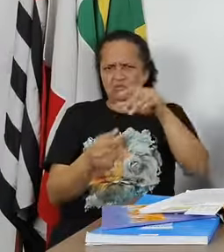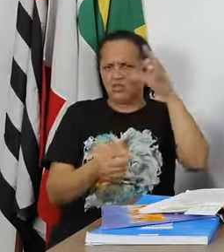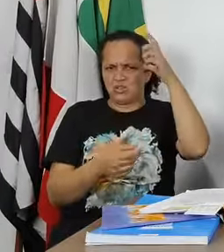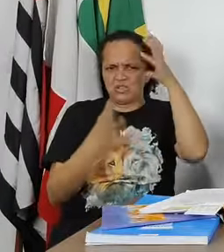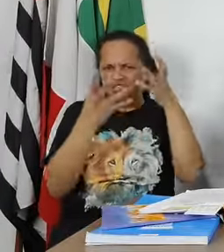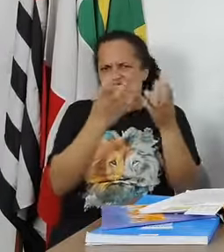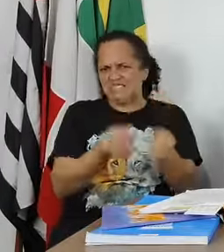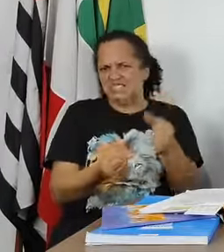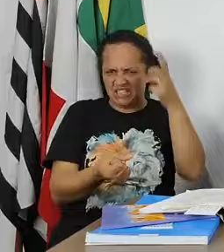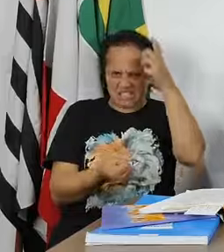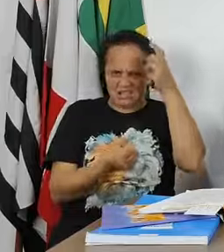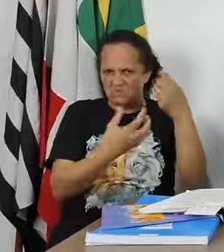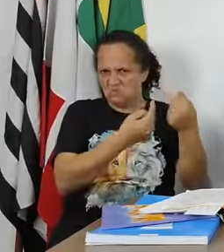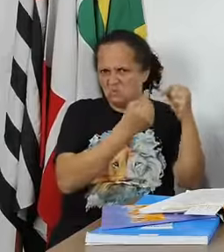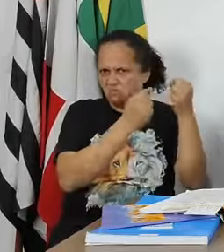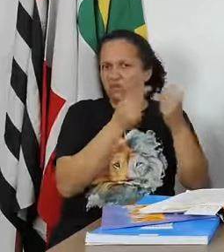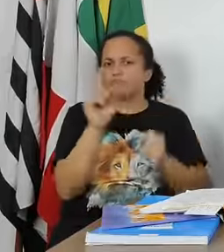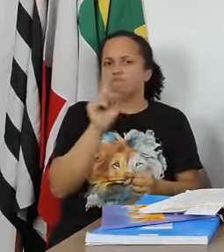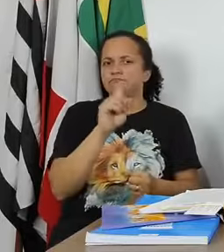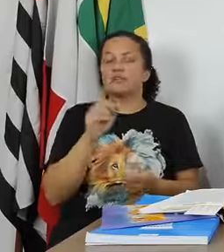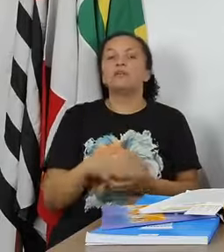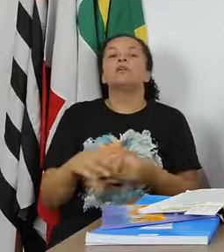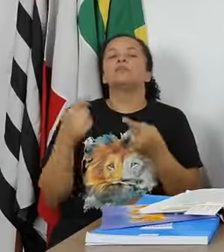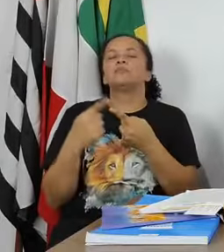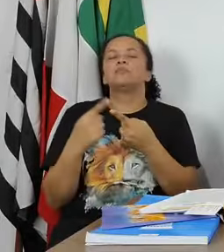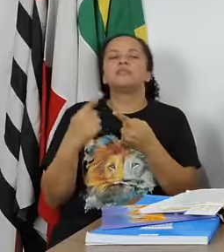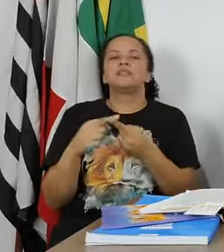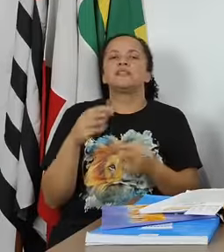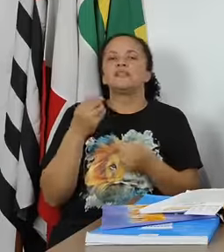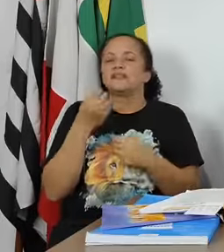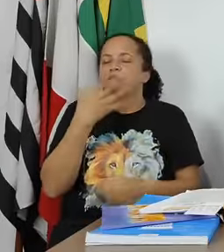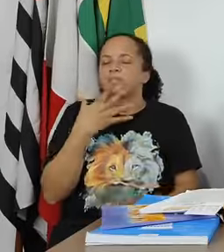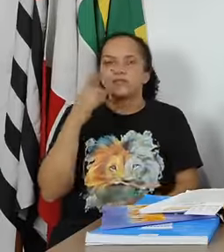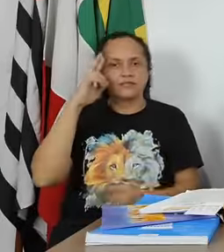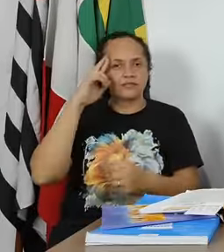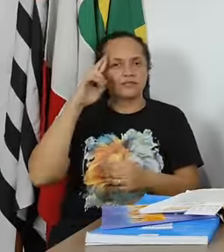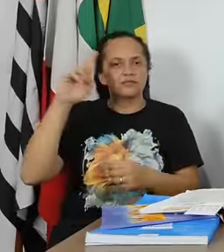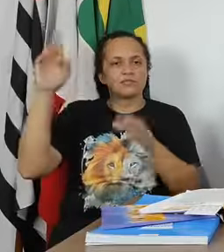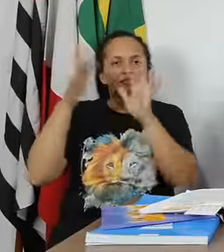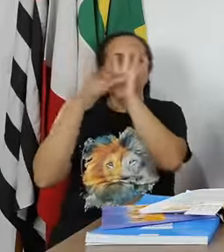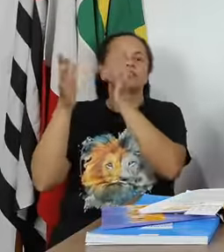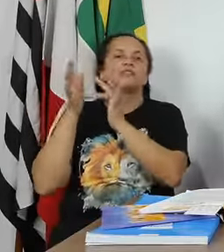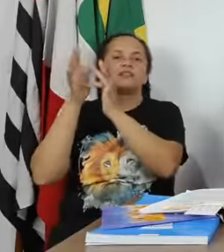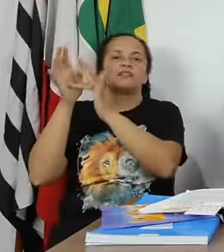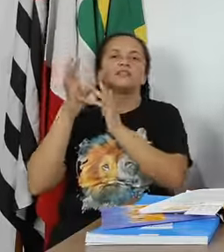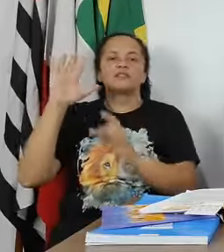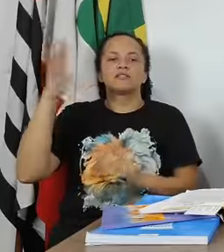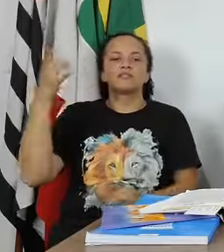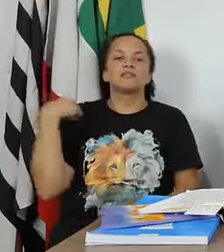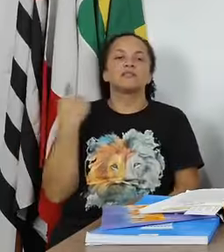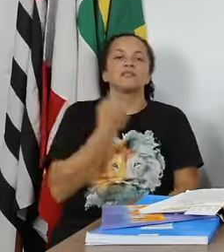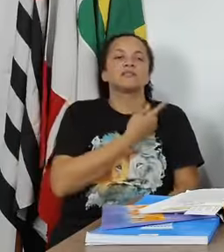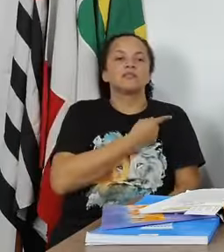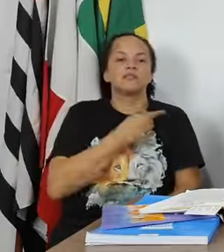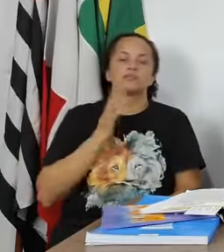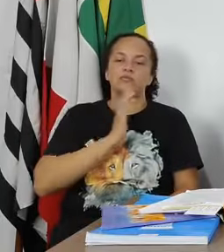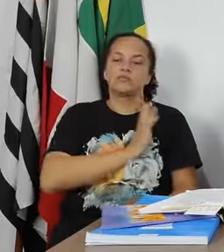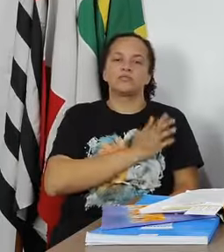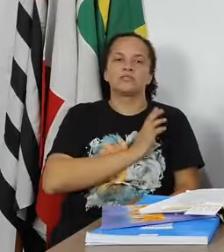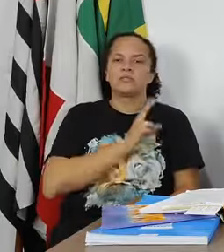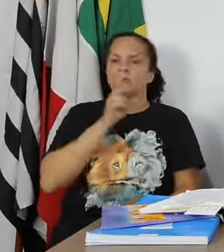os valores, os princípios sagrados do Senhor Jesus vão estar latentes em nosso coração, vão estar fortalecidos, né?